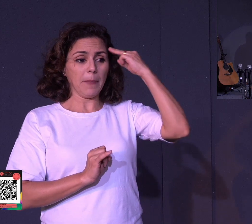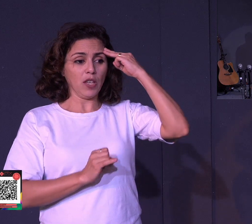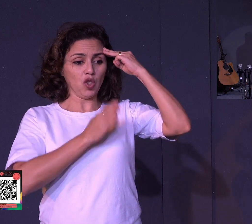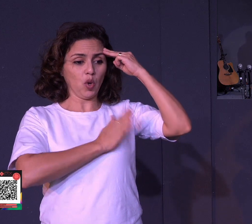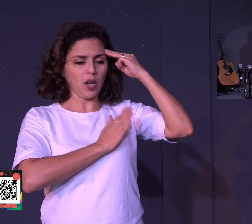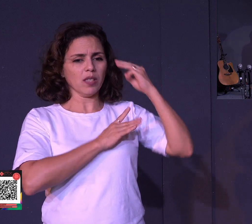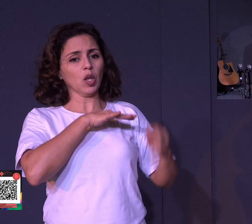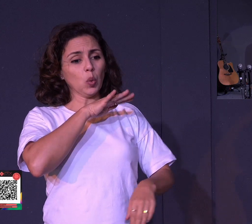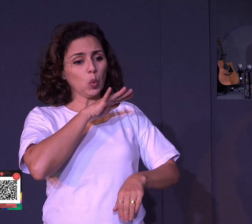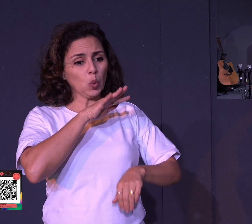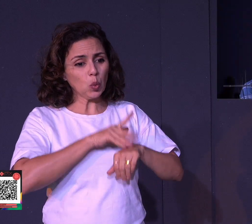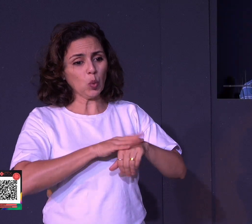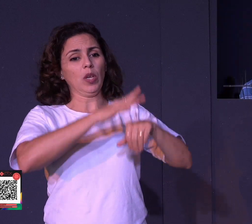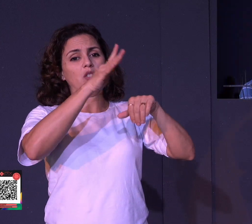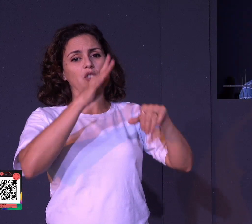Como?